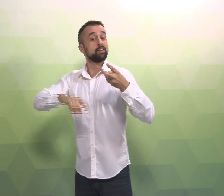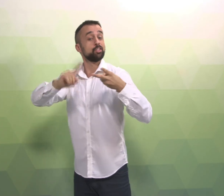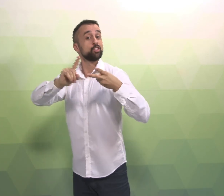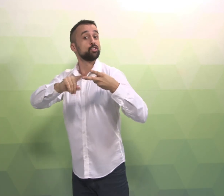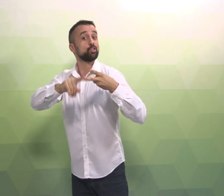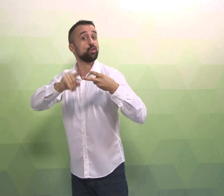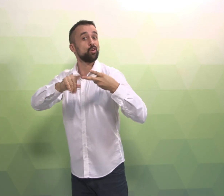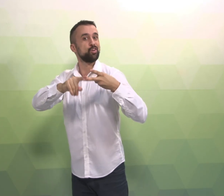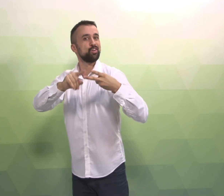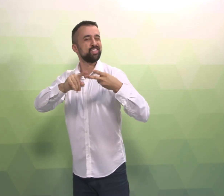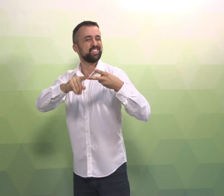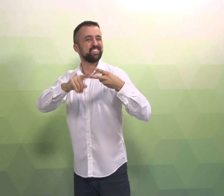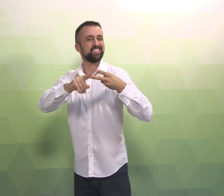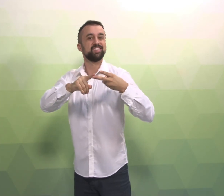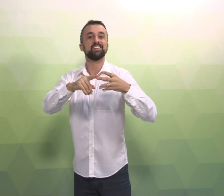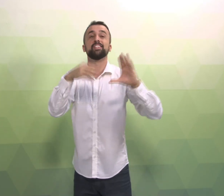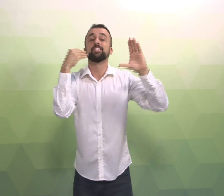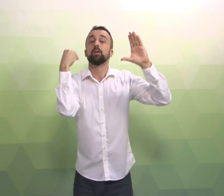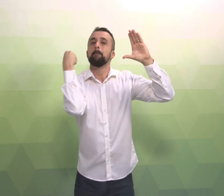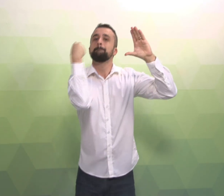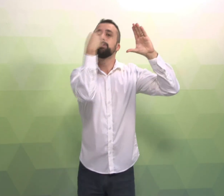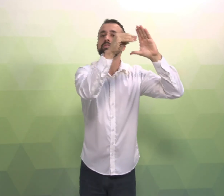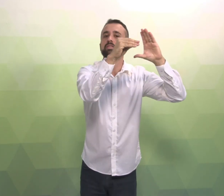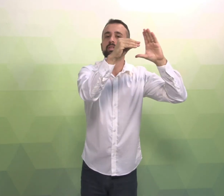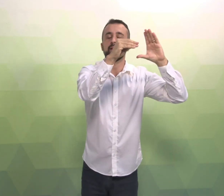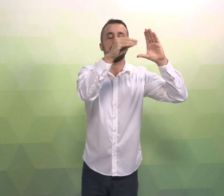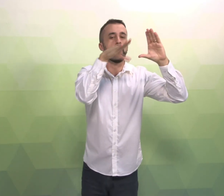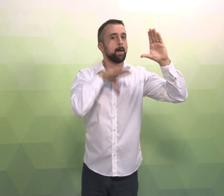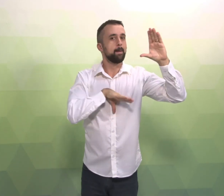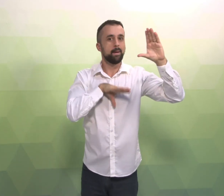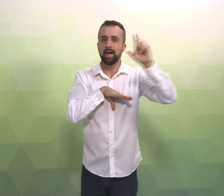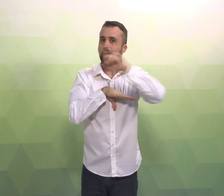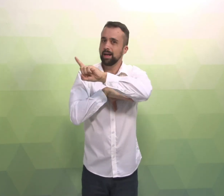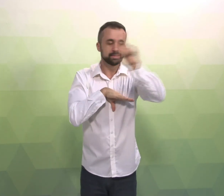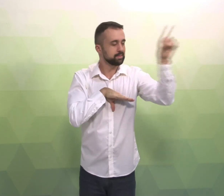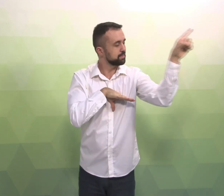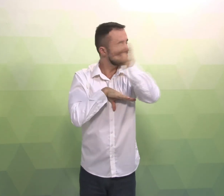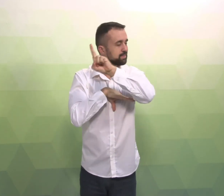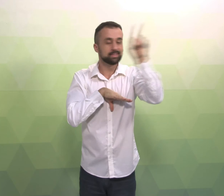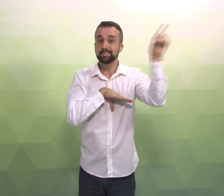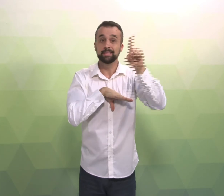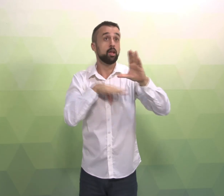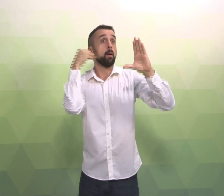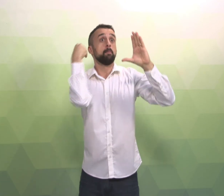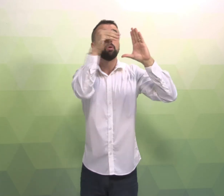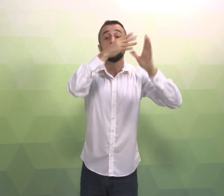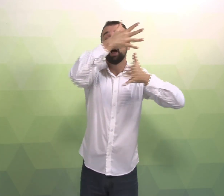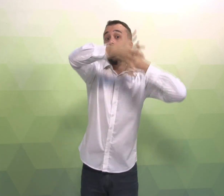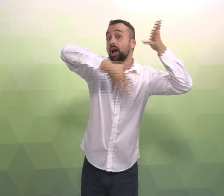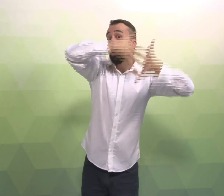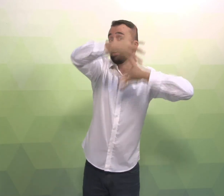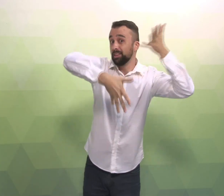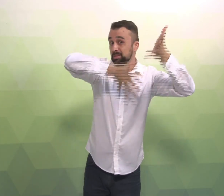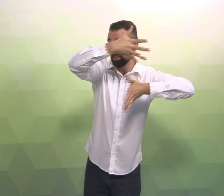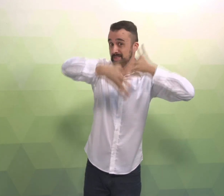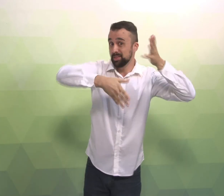E essa atividade deverá ser postada em Libras. Em português não será avaliado,